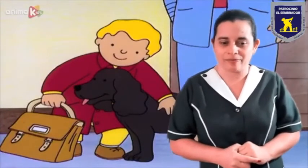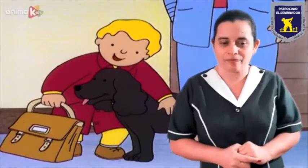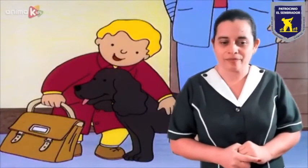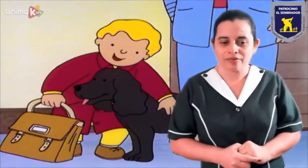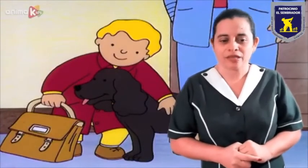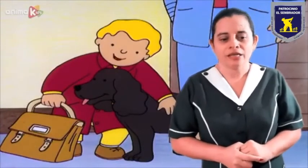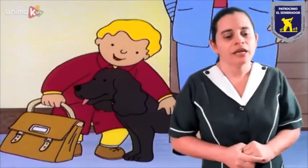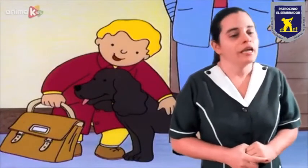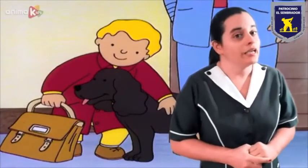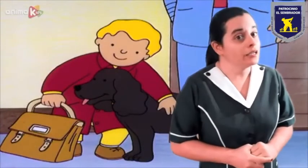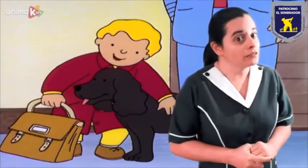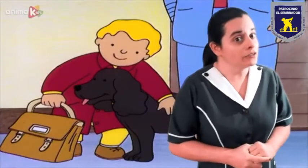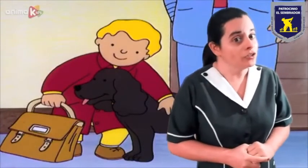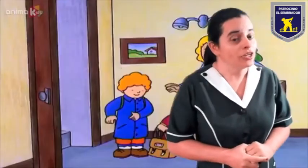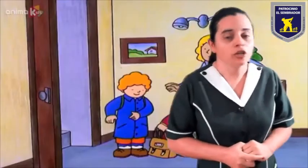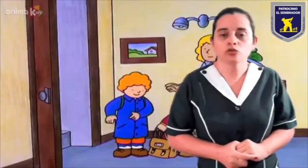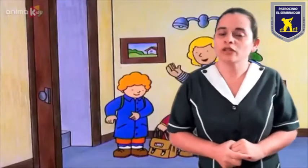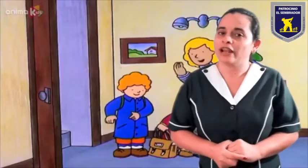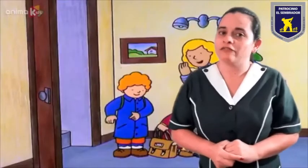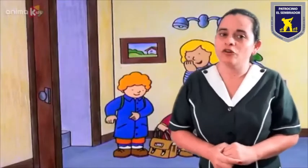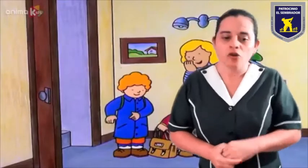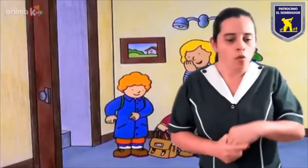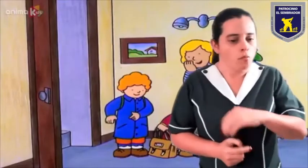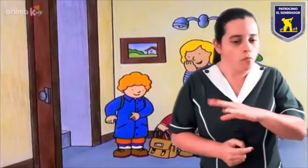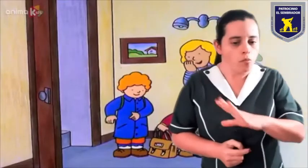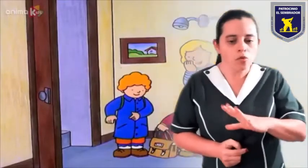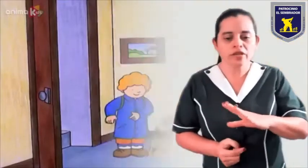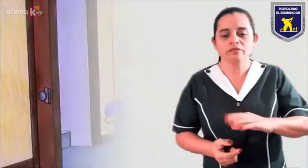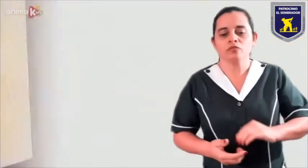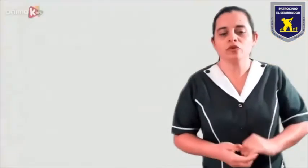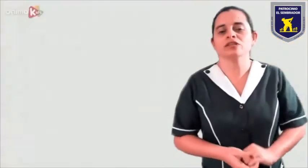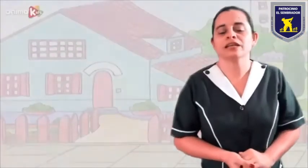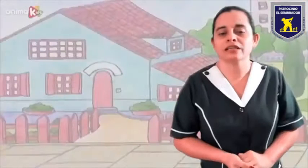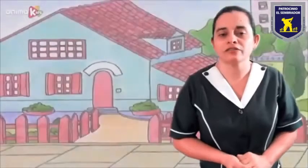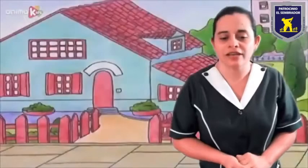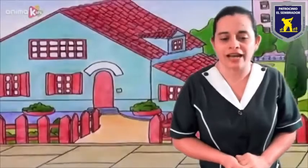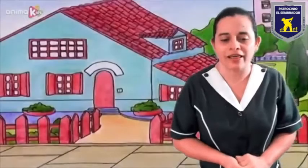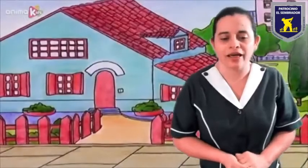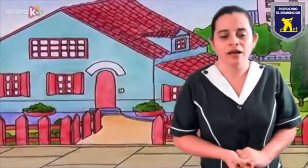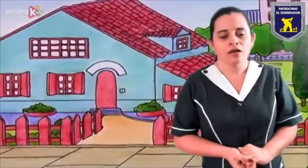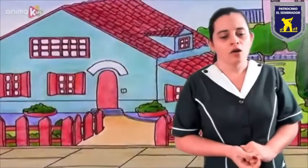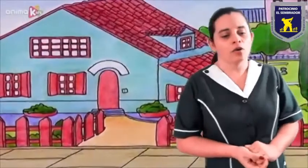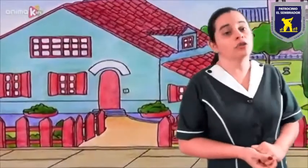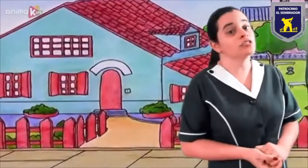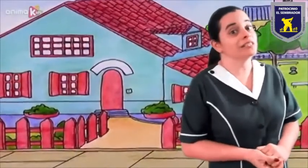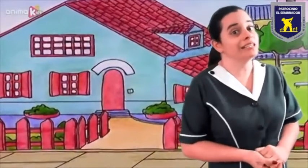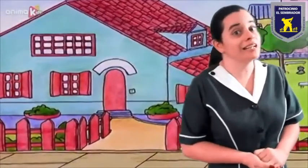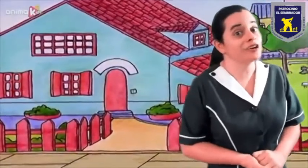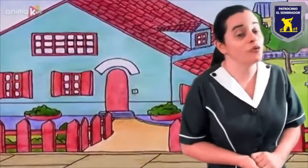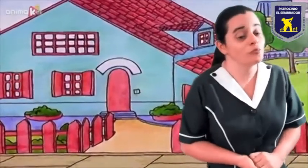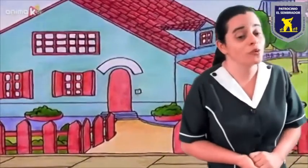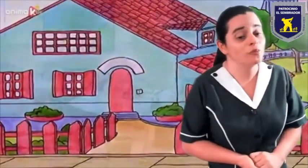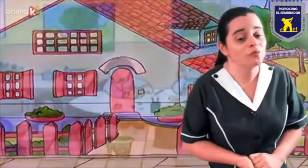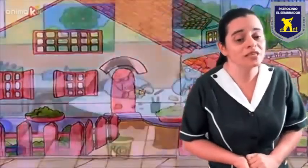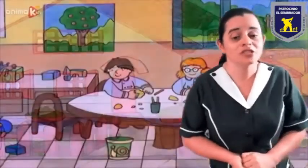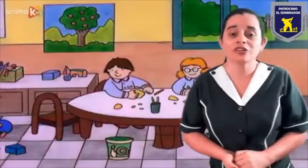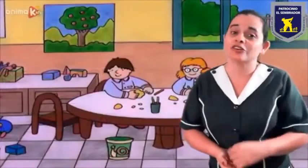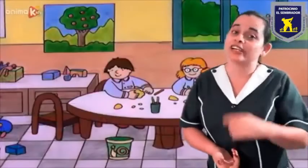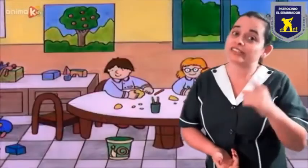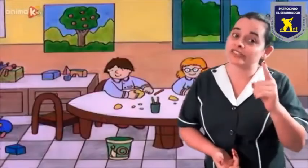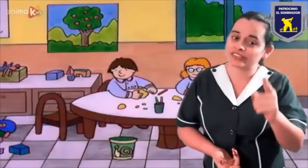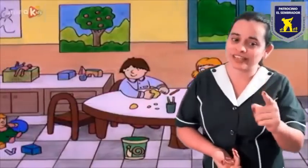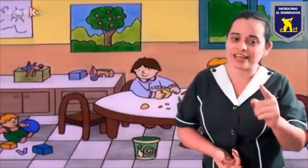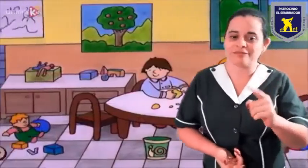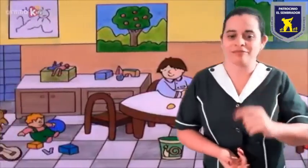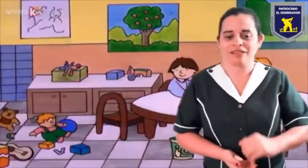entregar. Esto es una labor muy, muy sacrificada cuando se tiene el compromiso